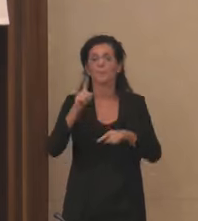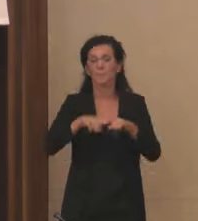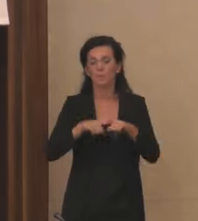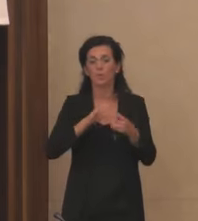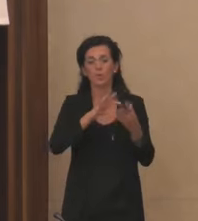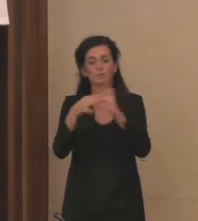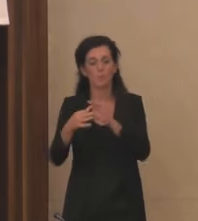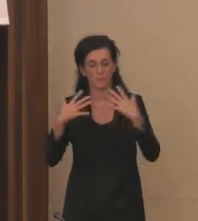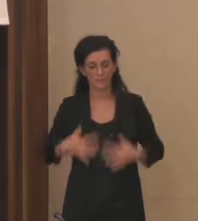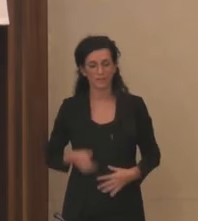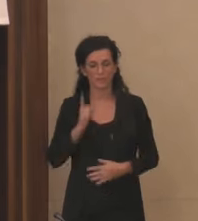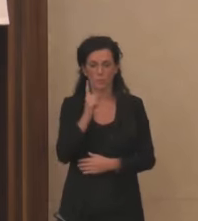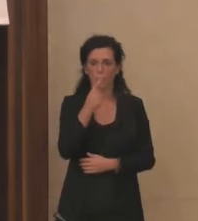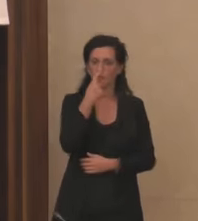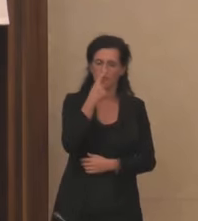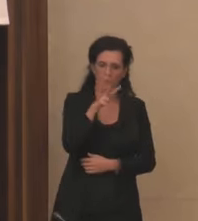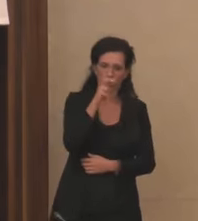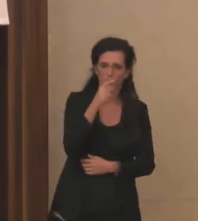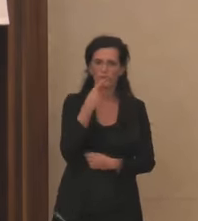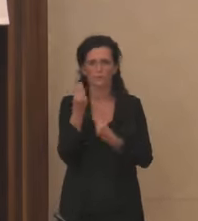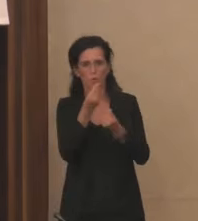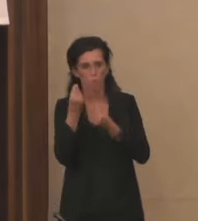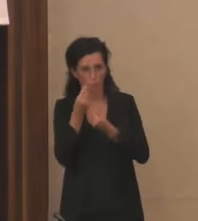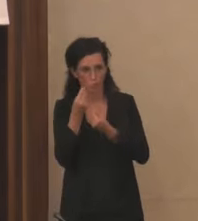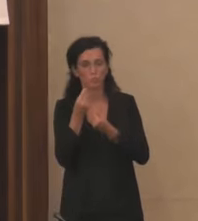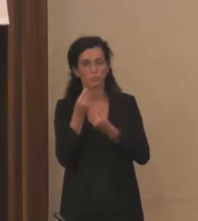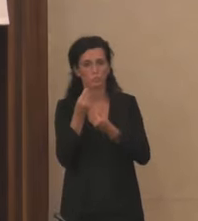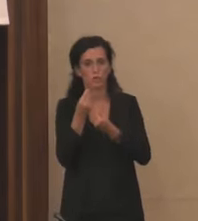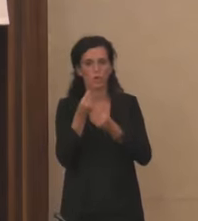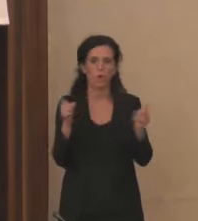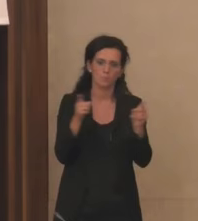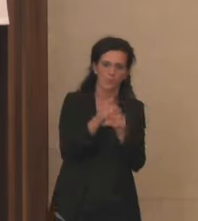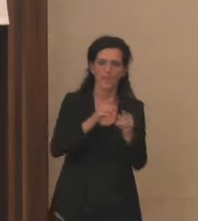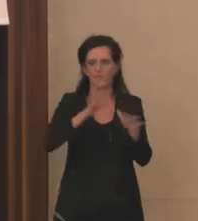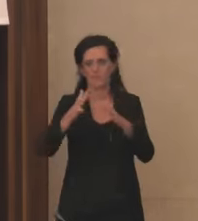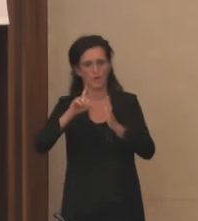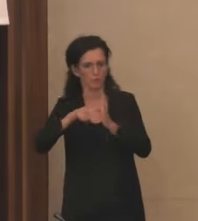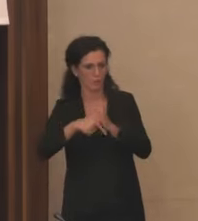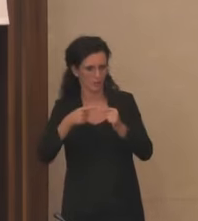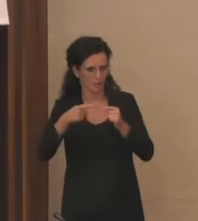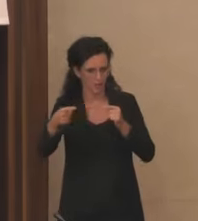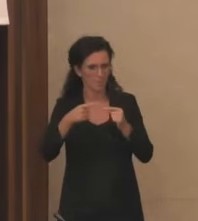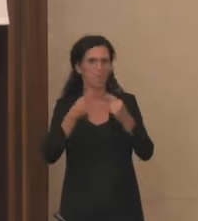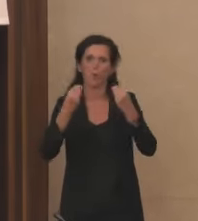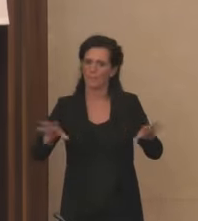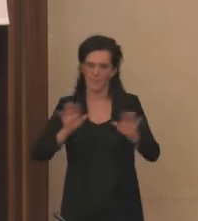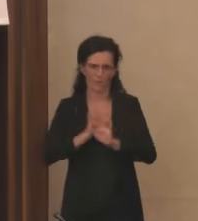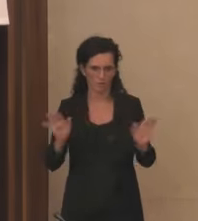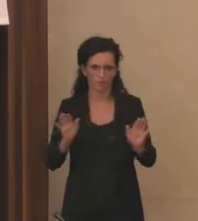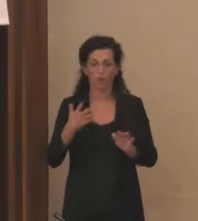e del gusto a breve e medio termine. Io ho dei pazienti che dopo un anno ancora non hanno